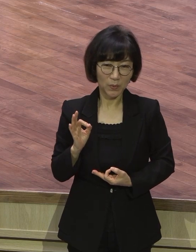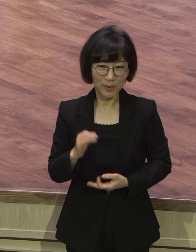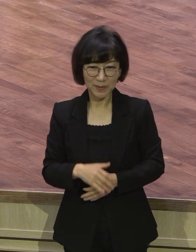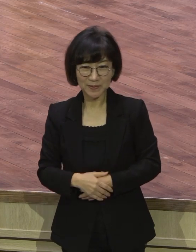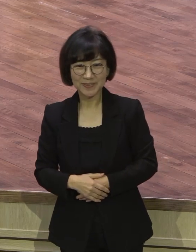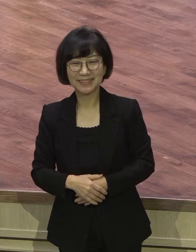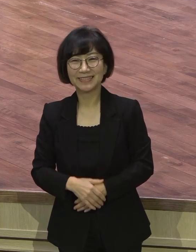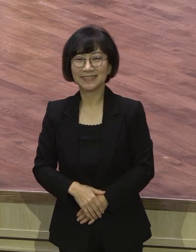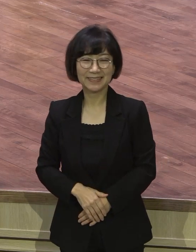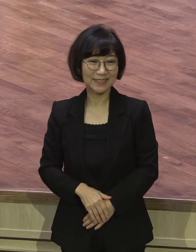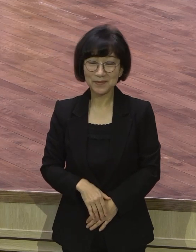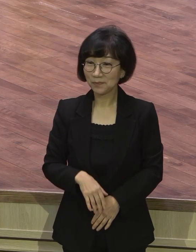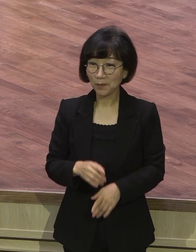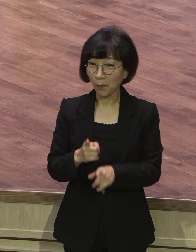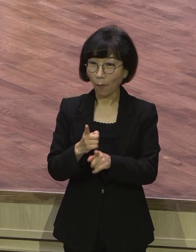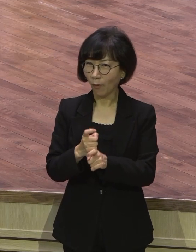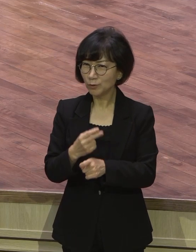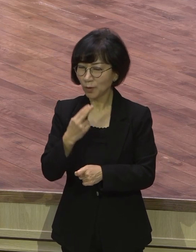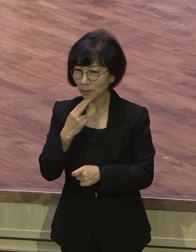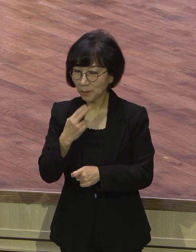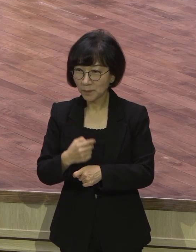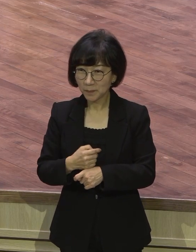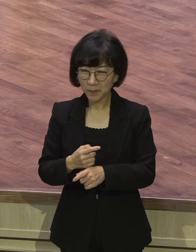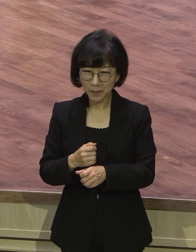원수도 없고 아멘 또 싫어요?